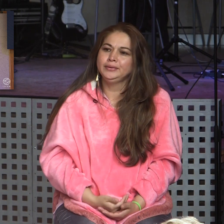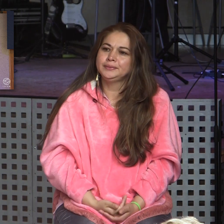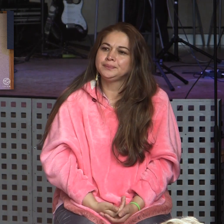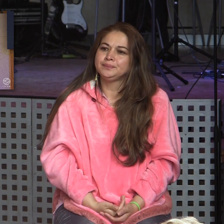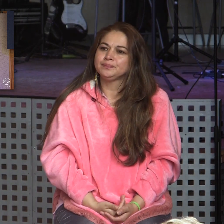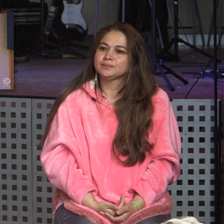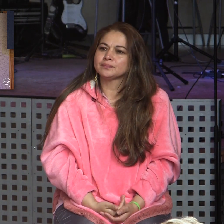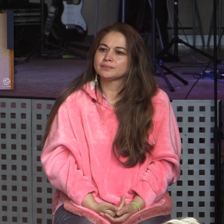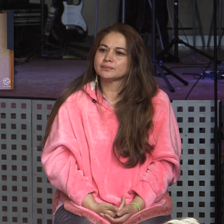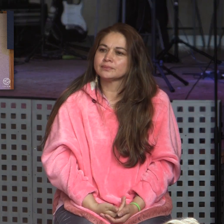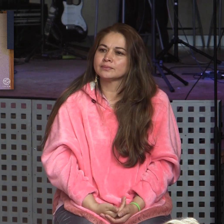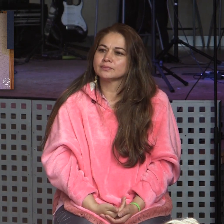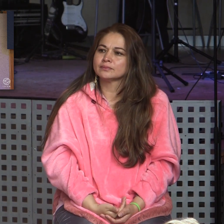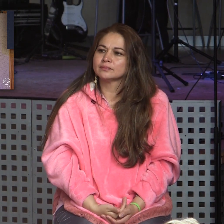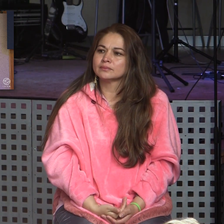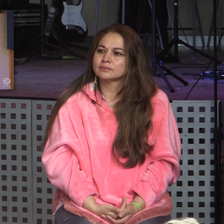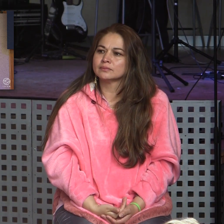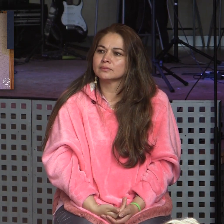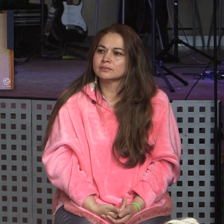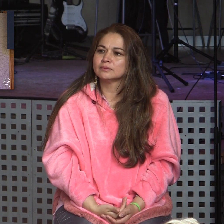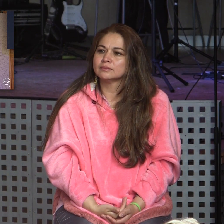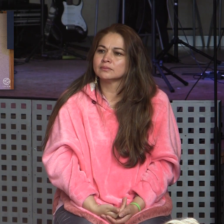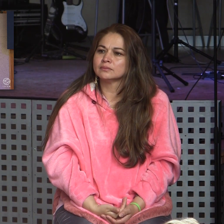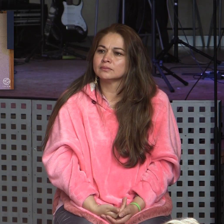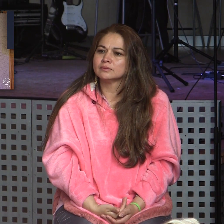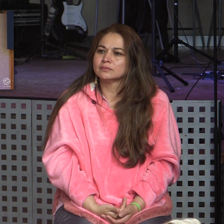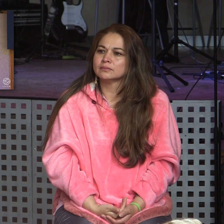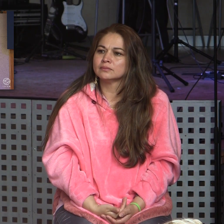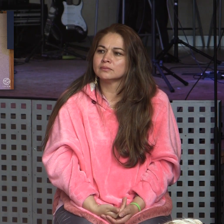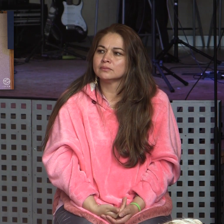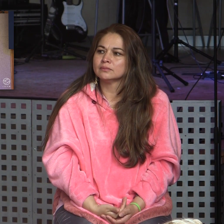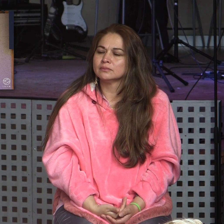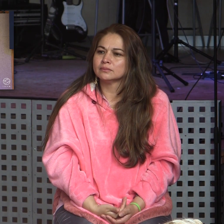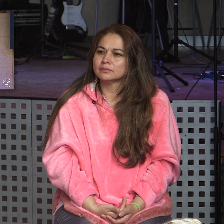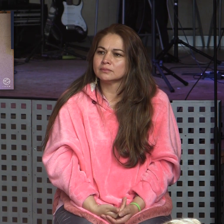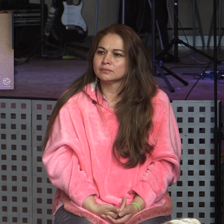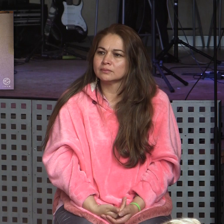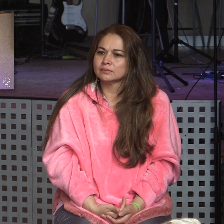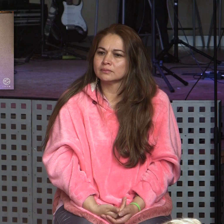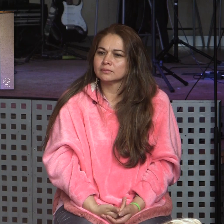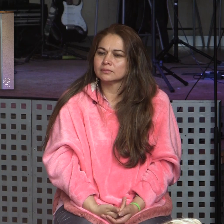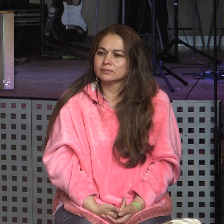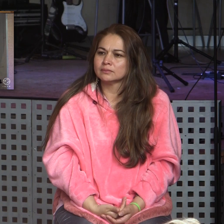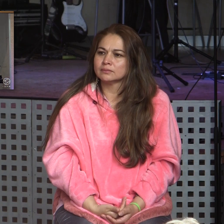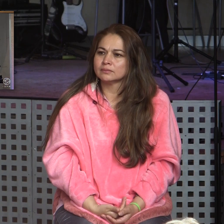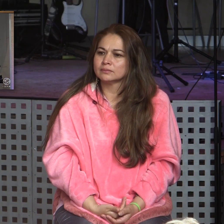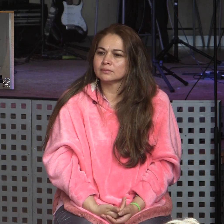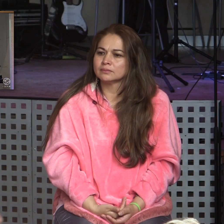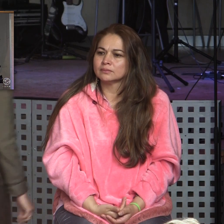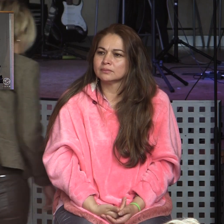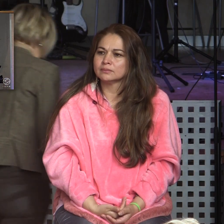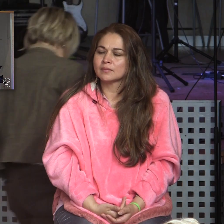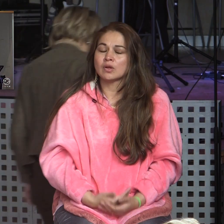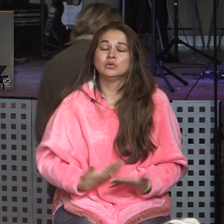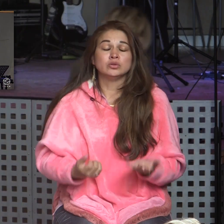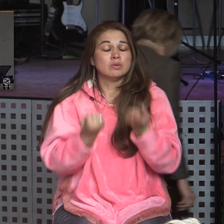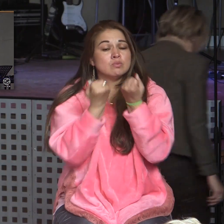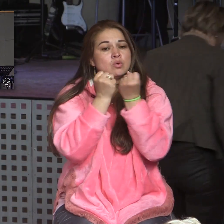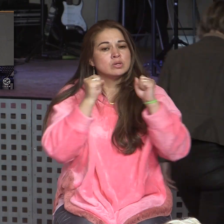El que haga estas cosas, por ellas vivirá. Pero Moisés puede caminar por